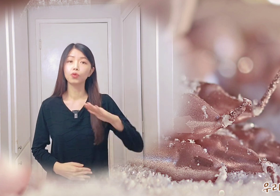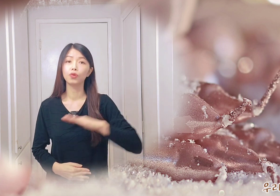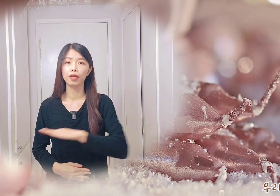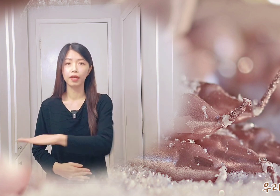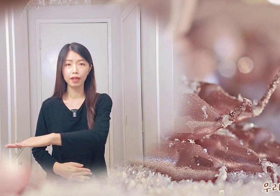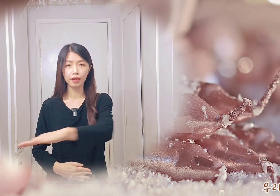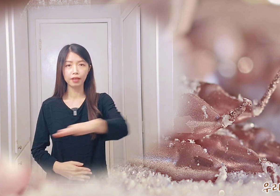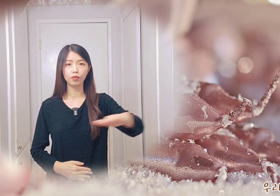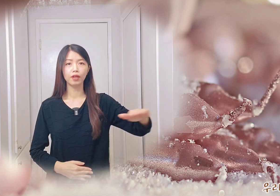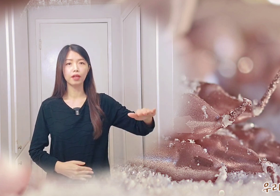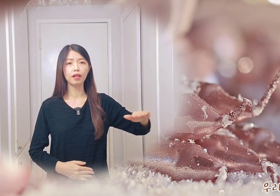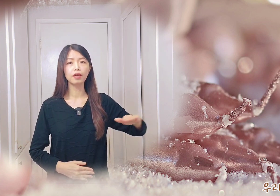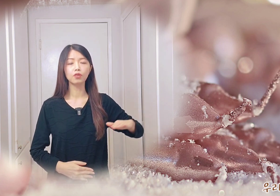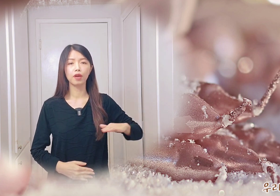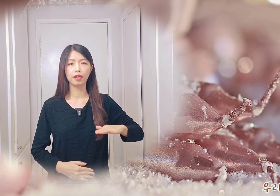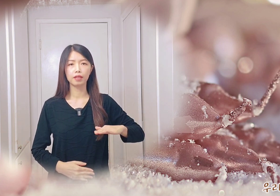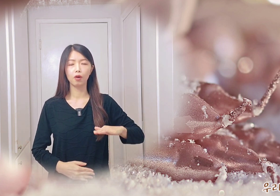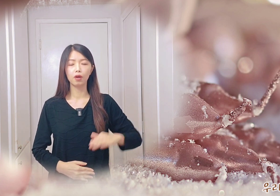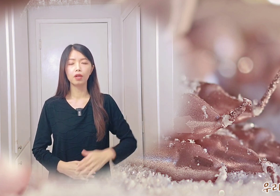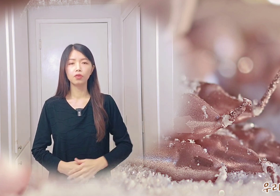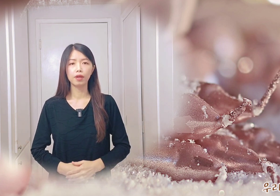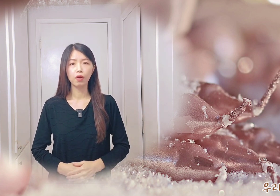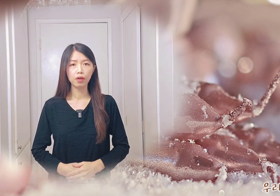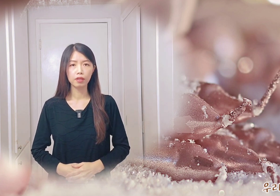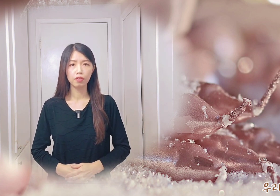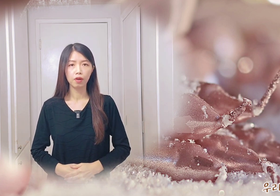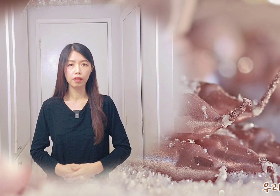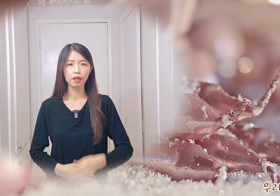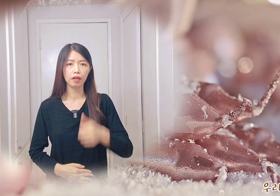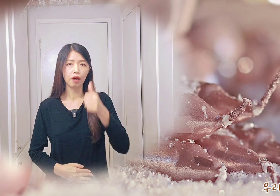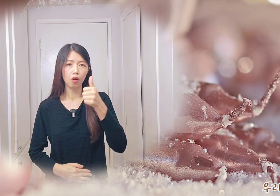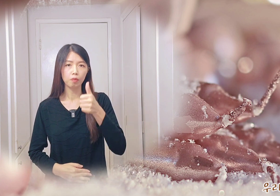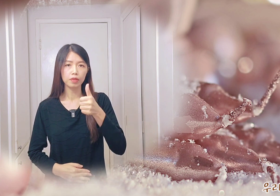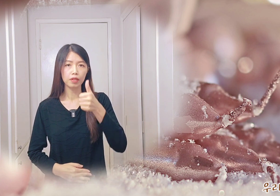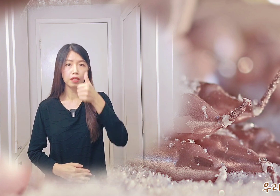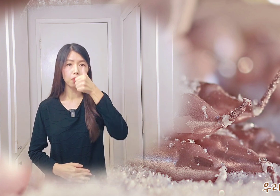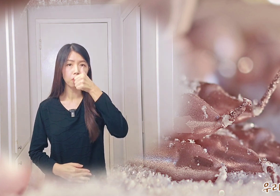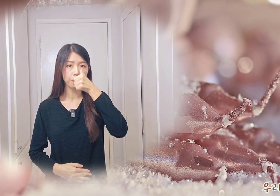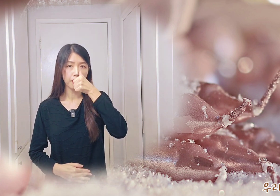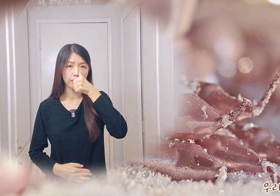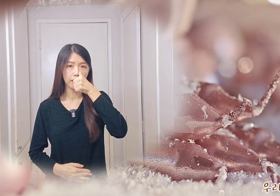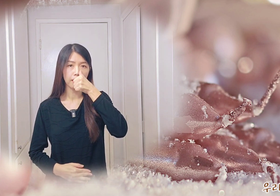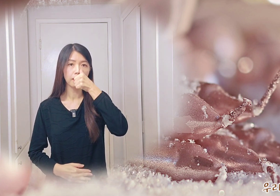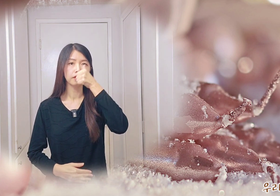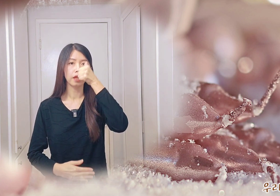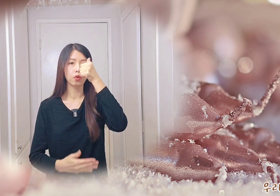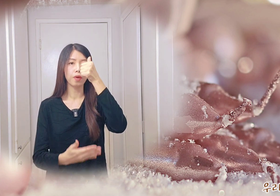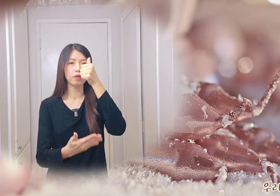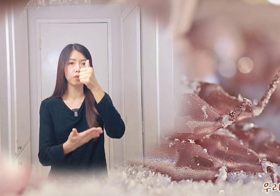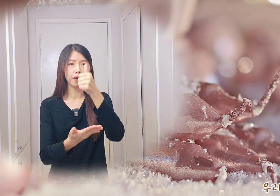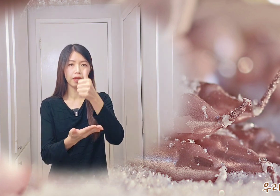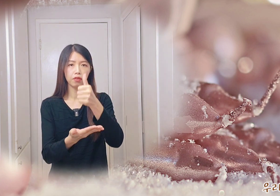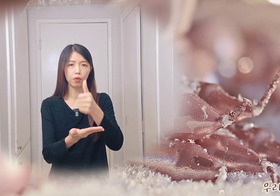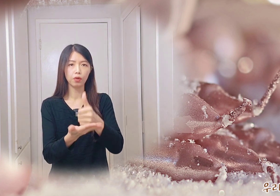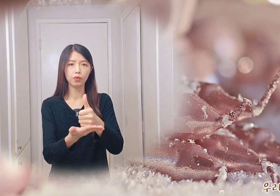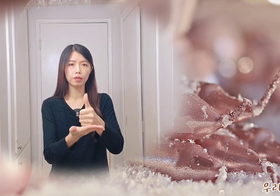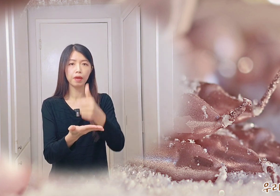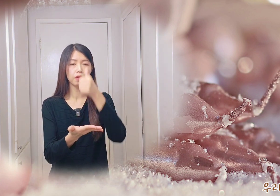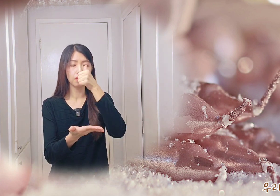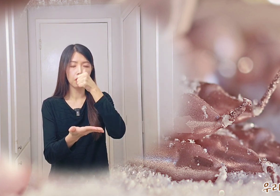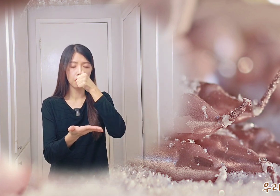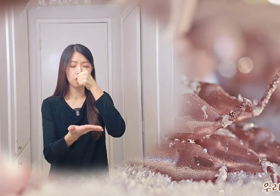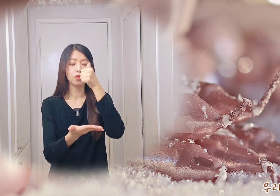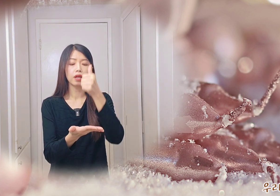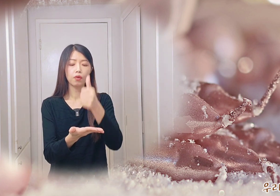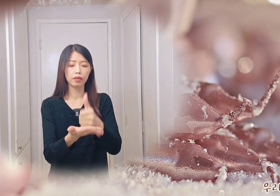해방시키시고 우리를 죄에서, 죄라고 하는 뜻의 수어는 엄지를 코 옆에 댔다가 그대로 왼손 바닥 위에